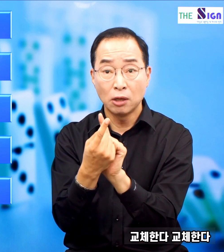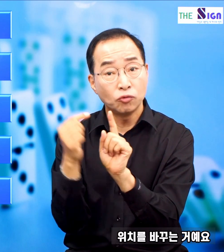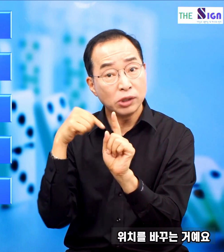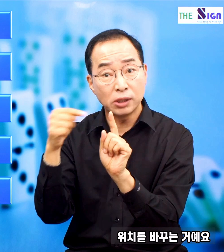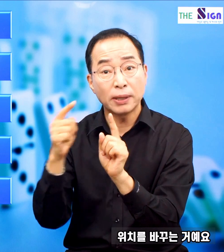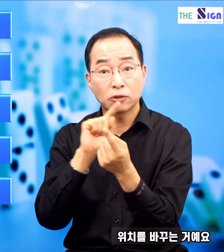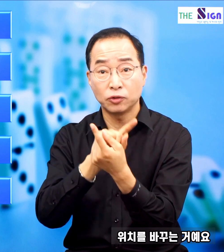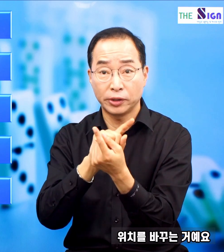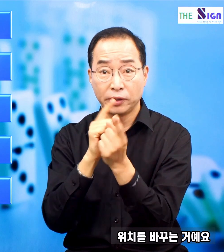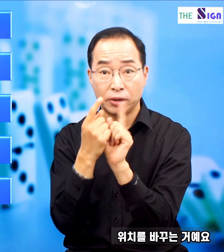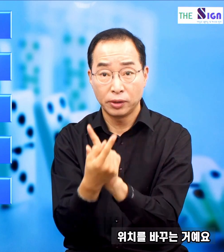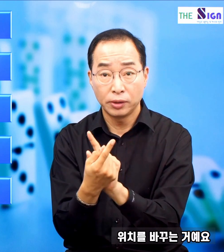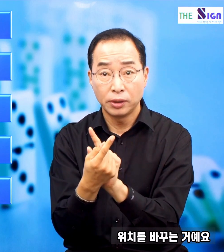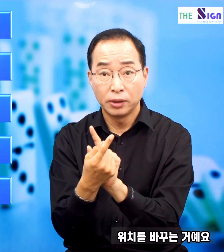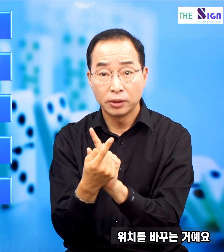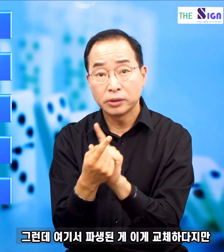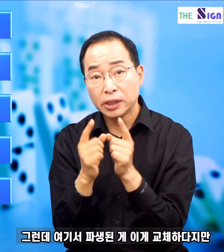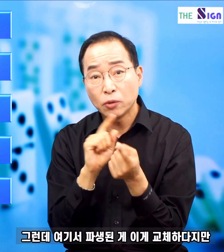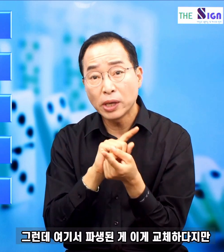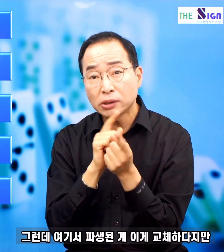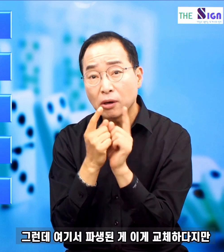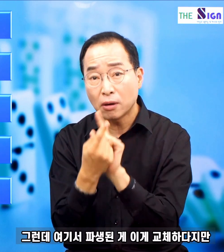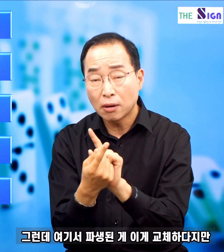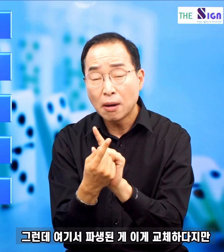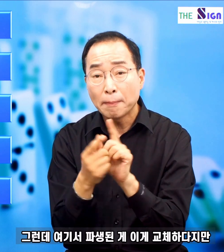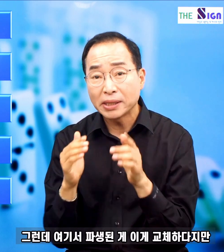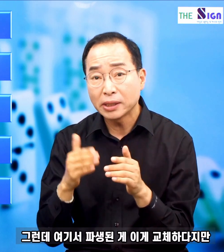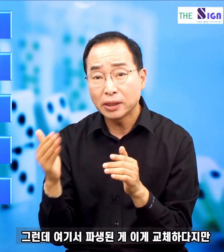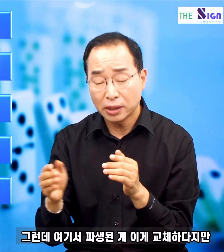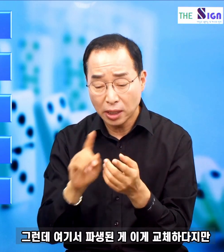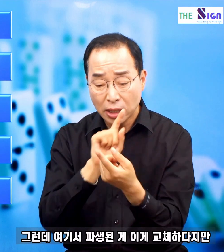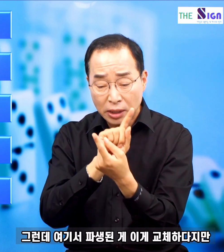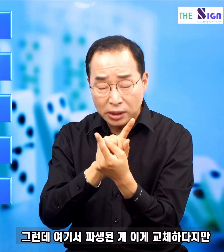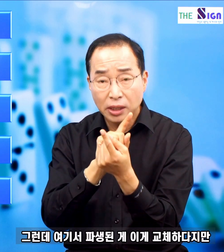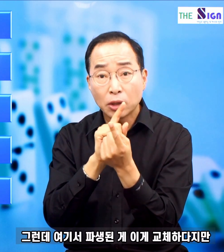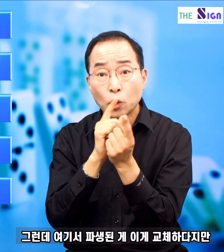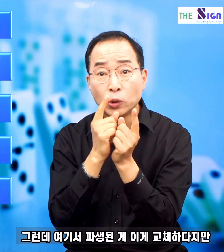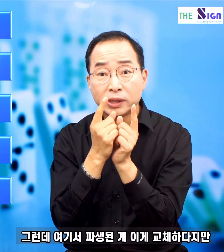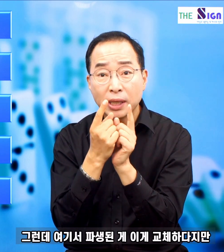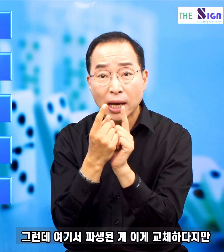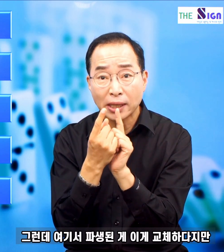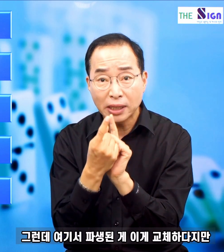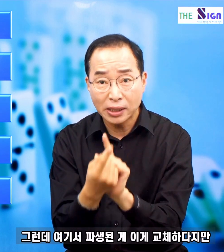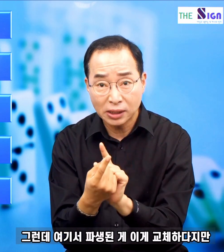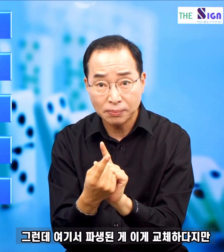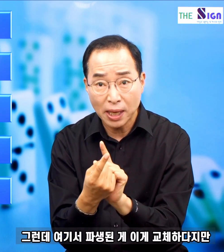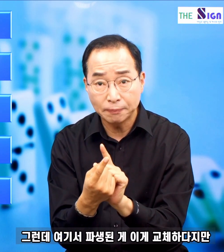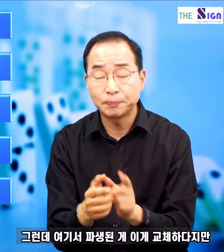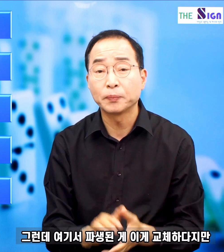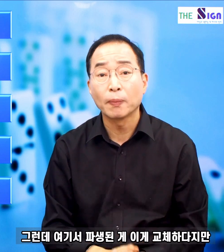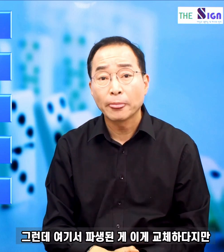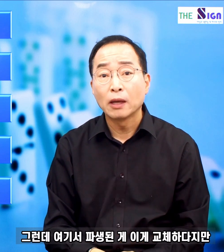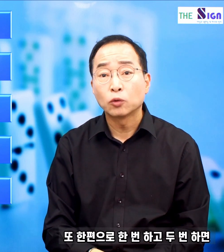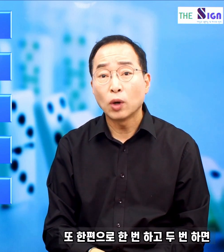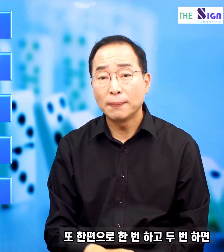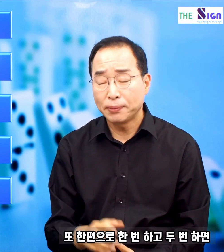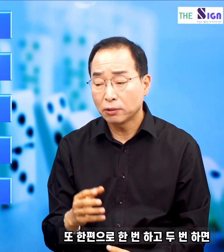위치를 바꾸는 거예요. 그런데 여기서 파생된 게 이게 교체하다지만 또